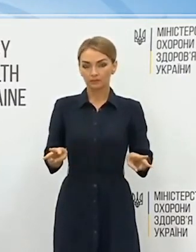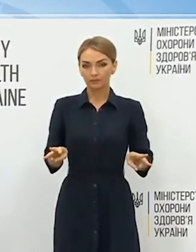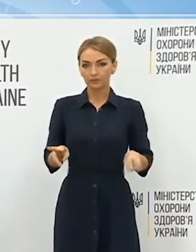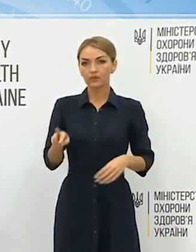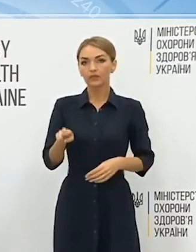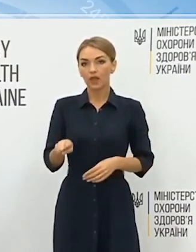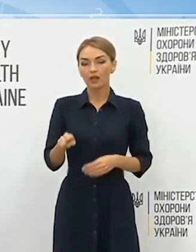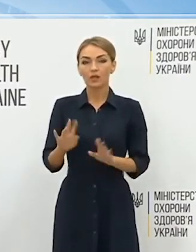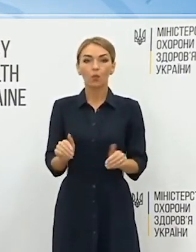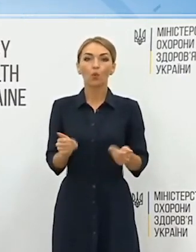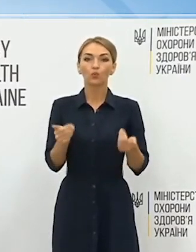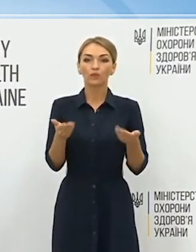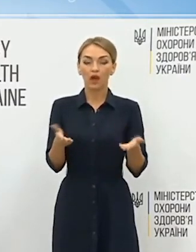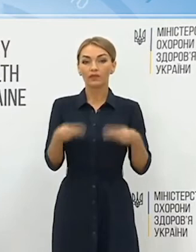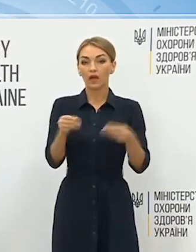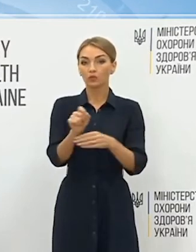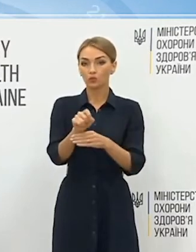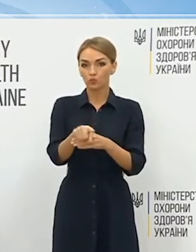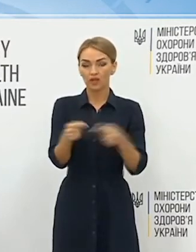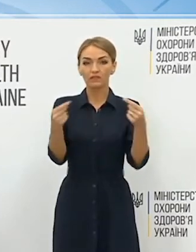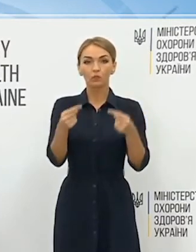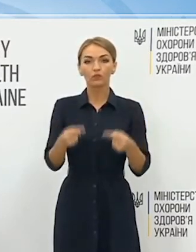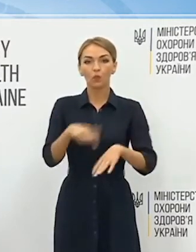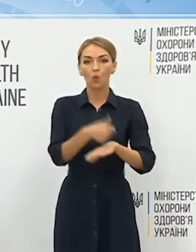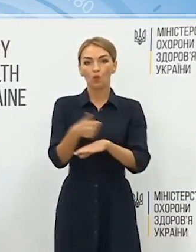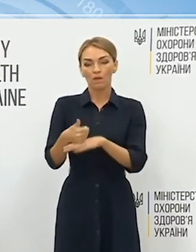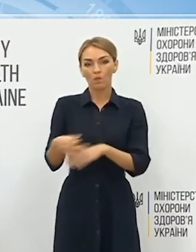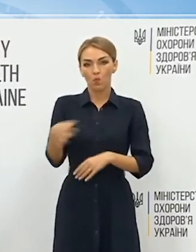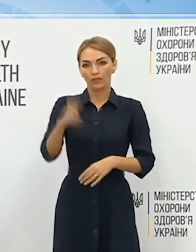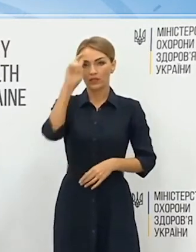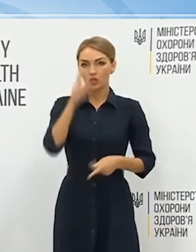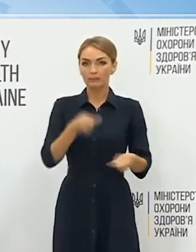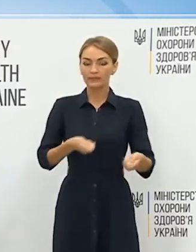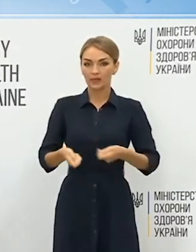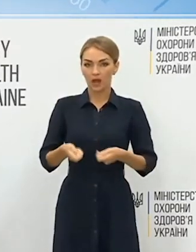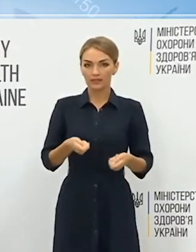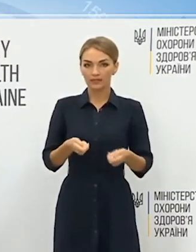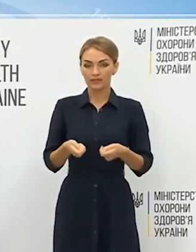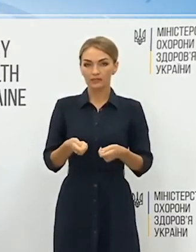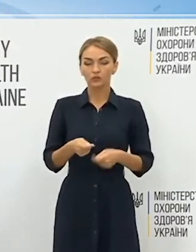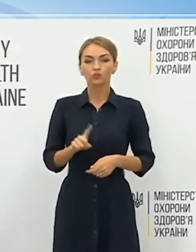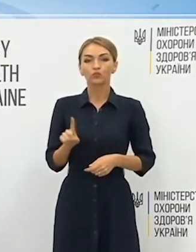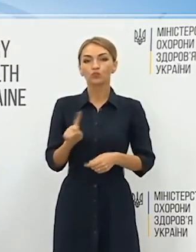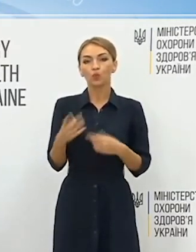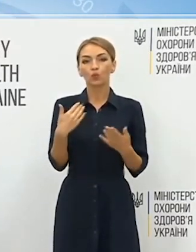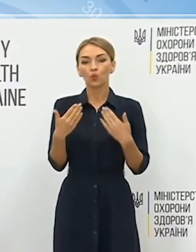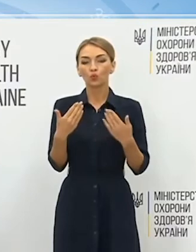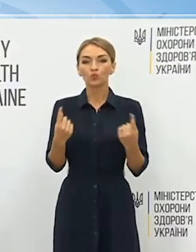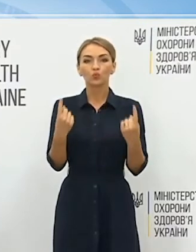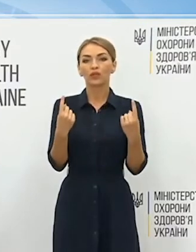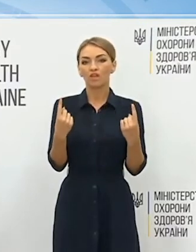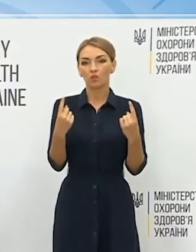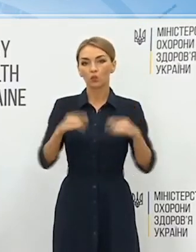я запропонував дати доручення відповідно головам обласних державних адміністрацій щодо